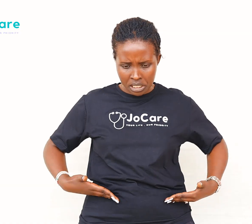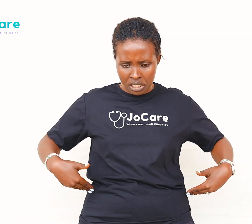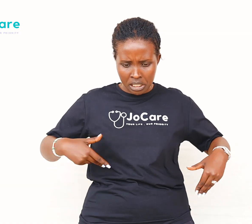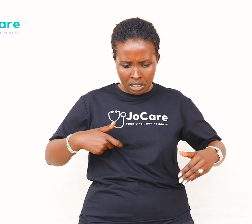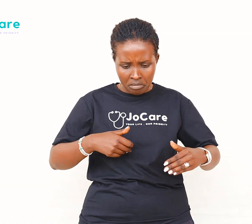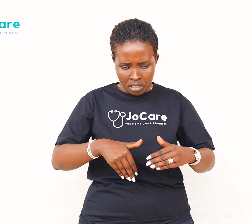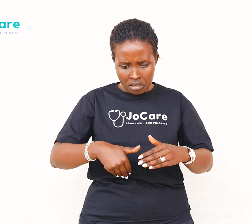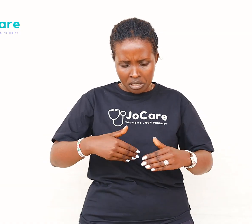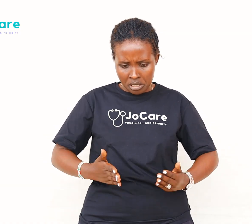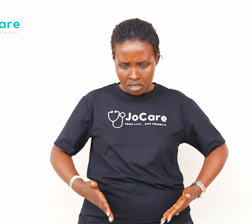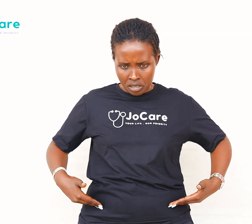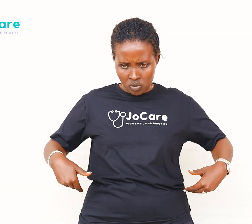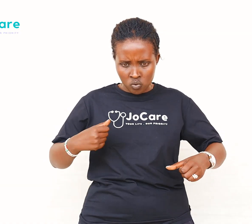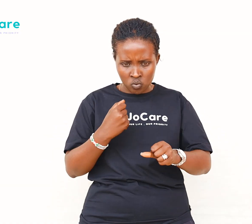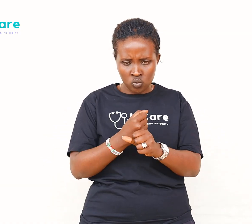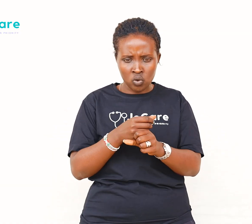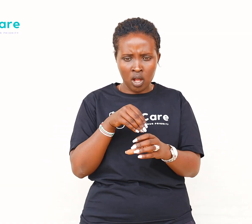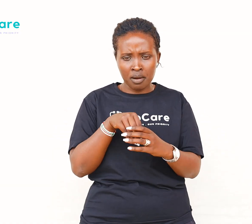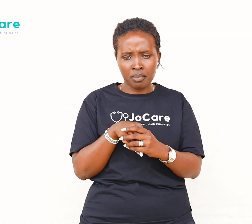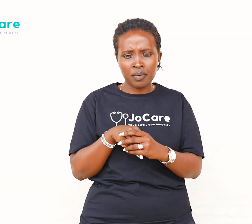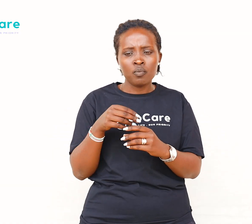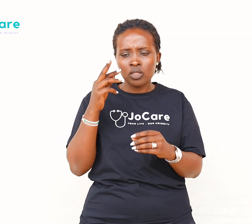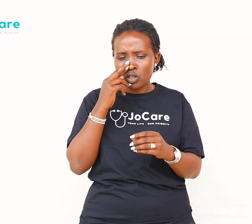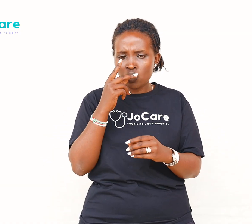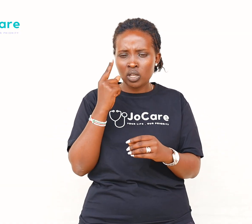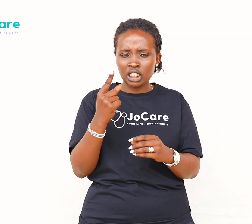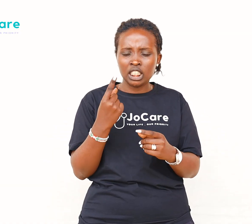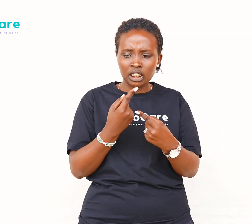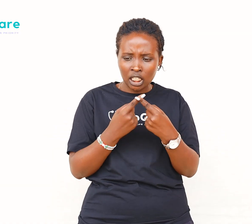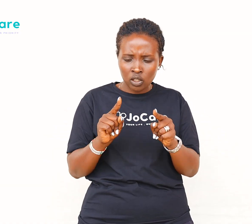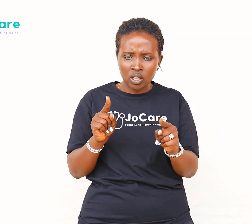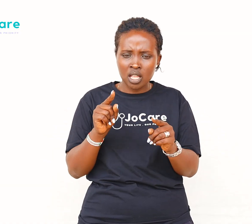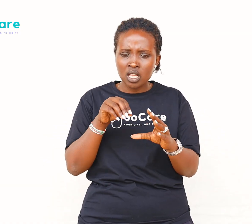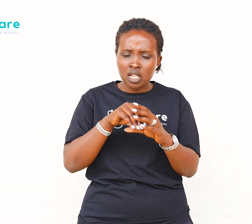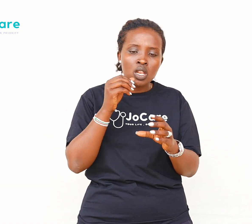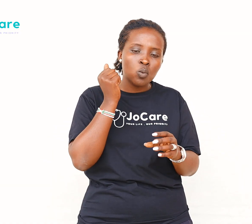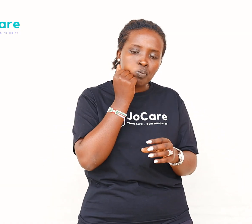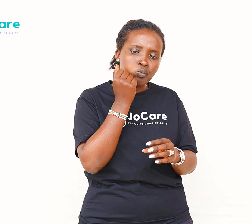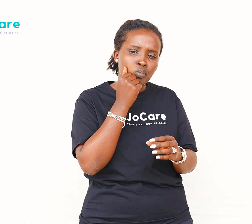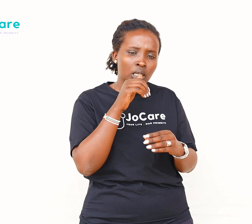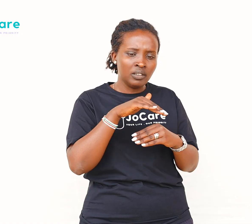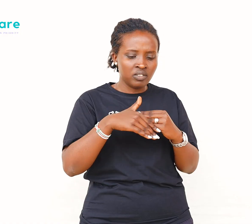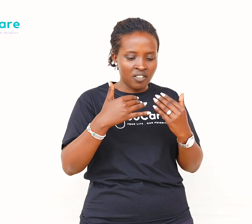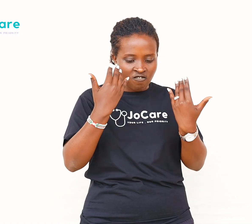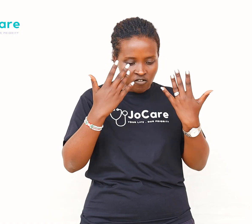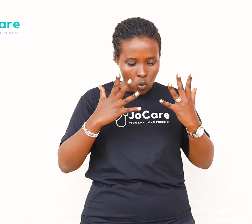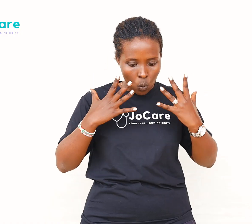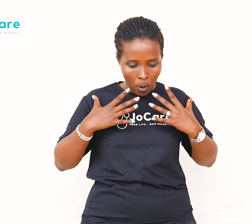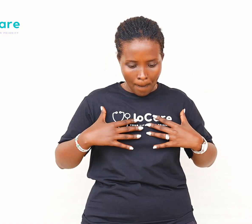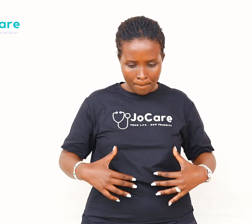y'umwenda w'imbere ugakoresha, icyo ukora gitandukanye na kotegisi. Kotegisi umara kuyambara ukayijugunya,